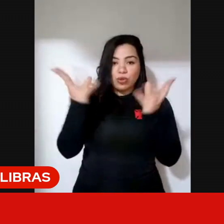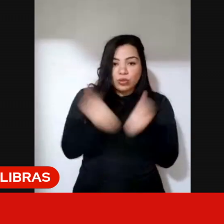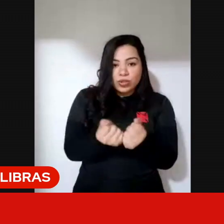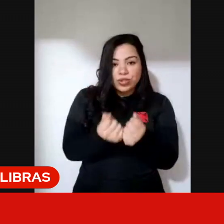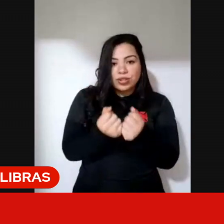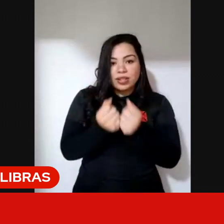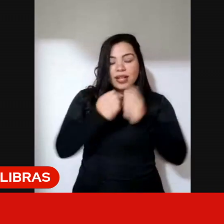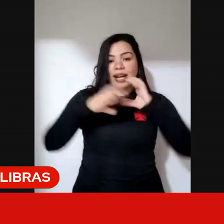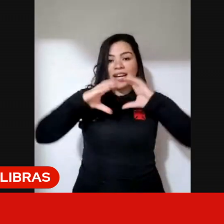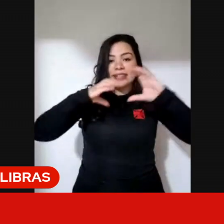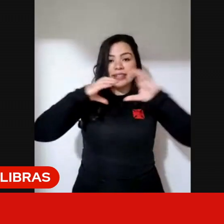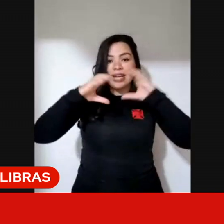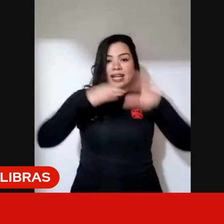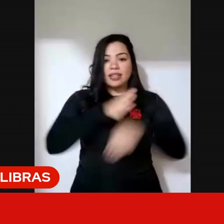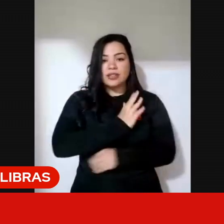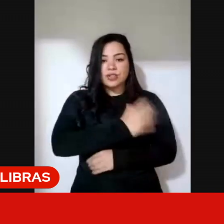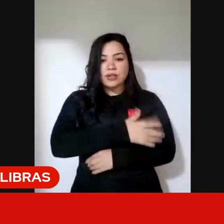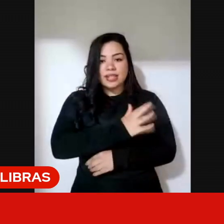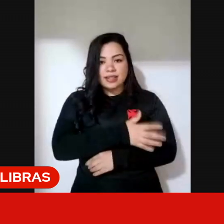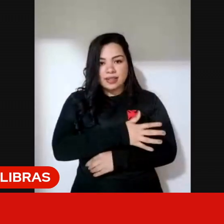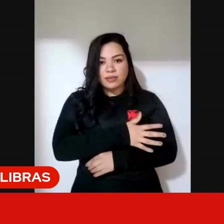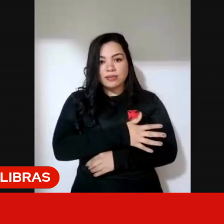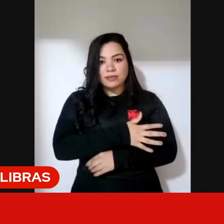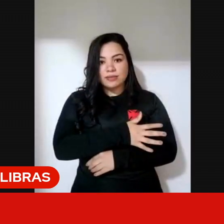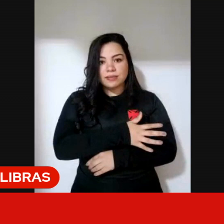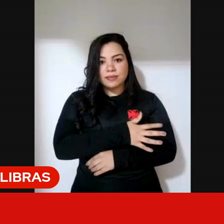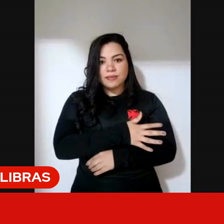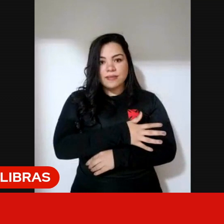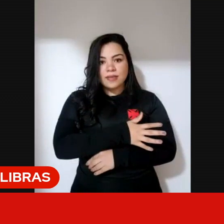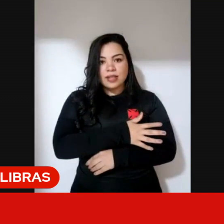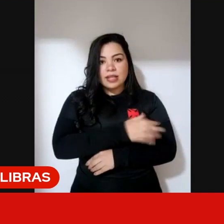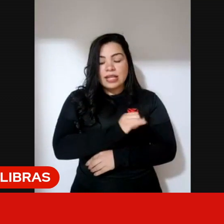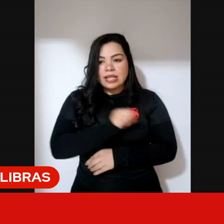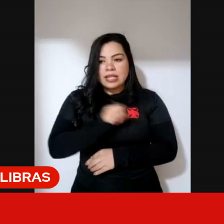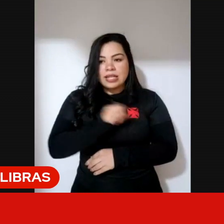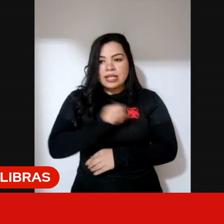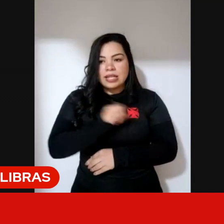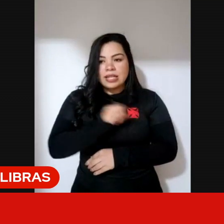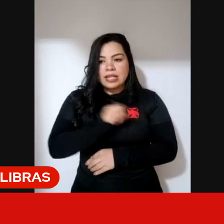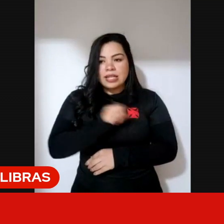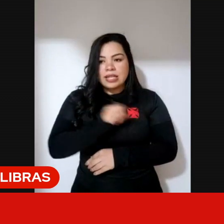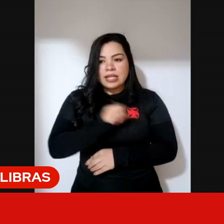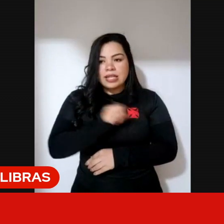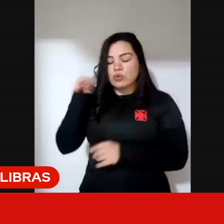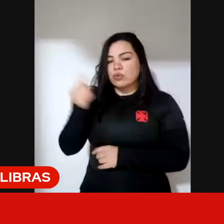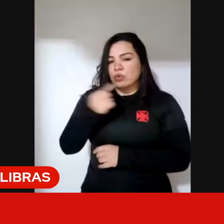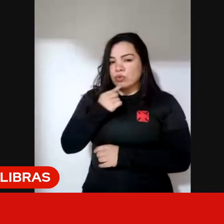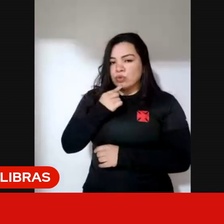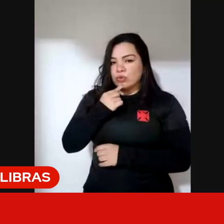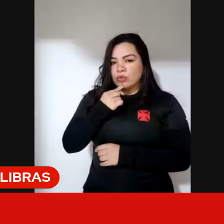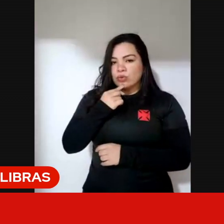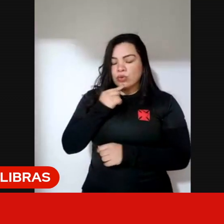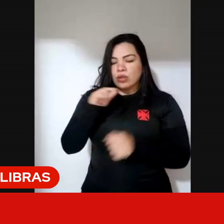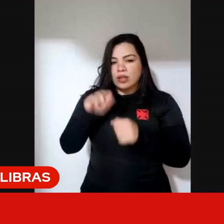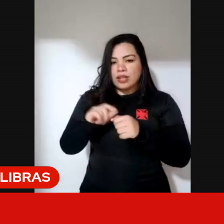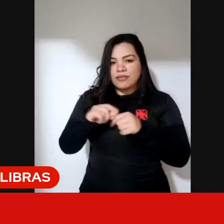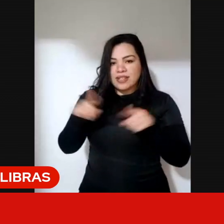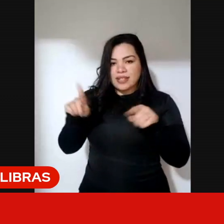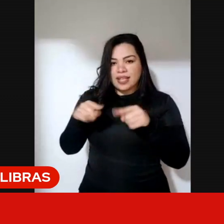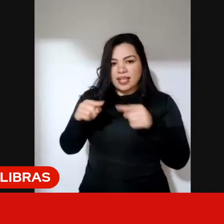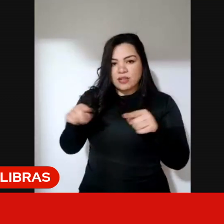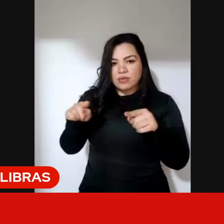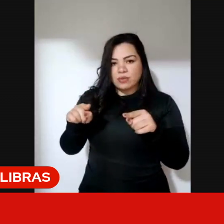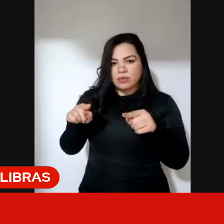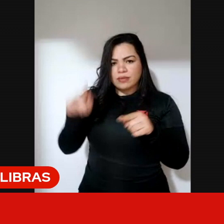vamos todos cantar de coração. Se eu chegar para um surdo e